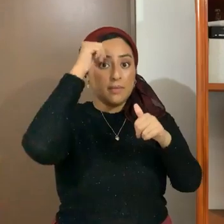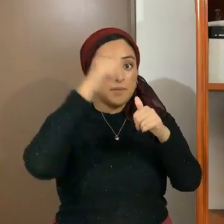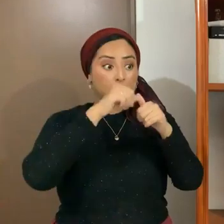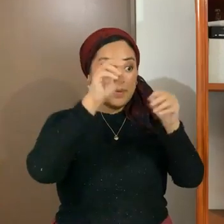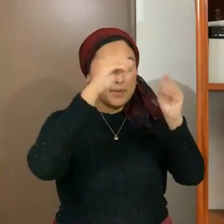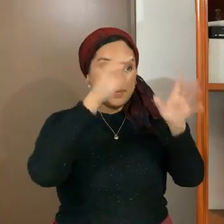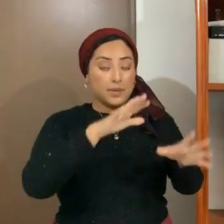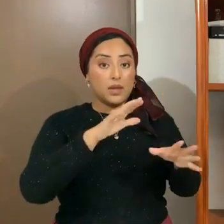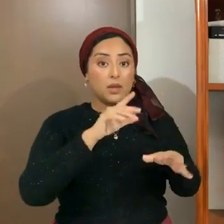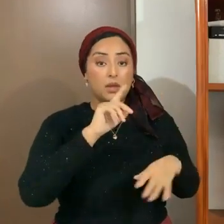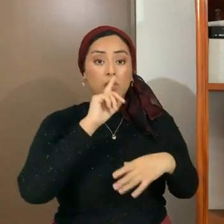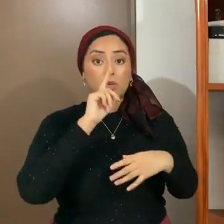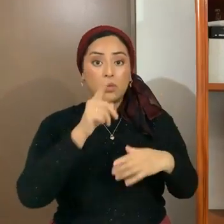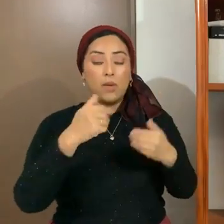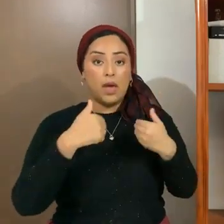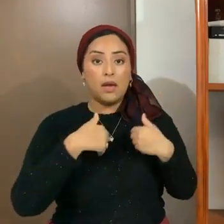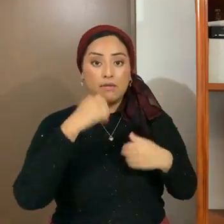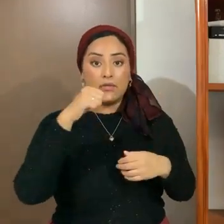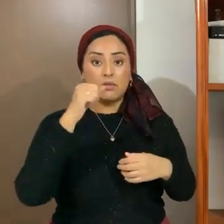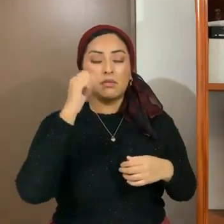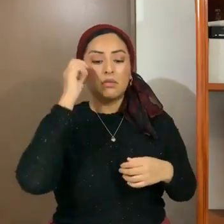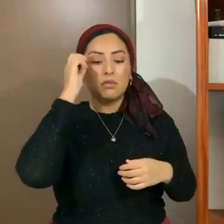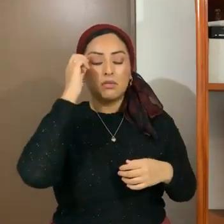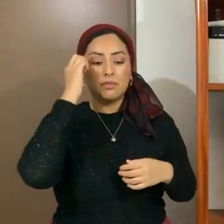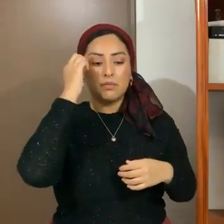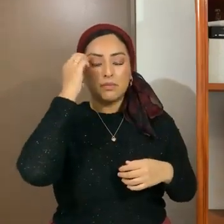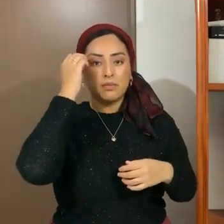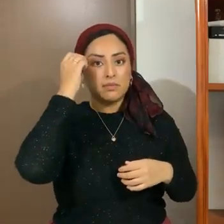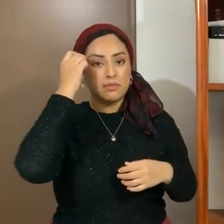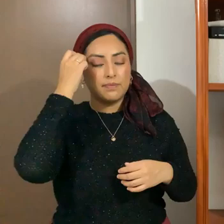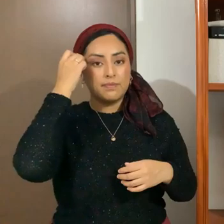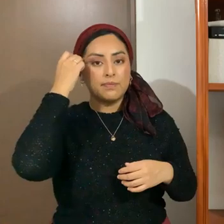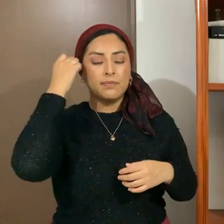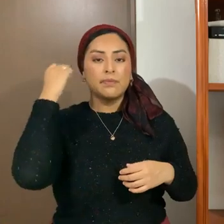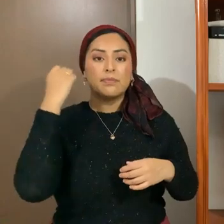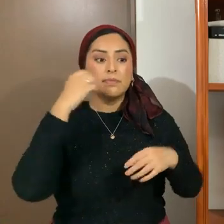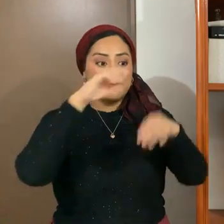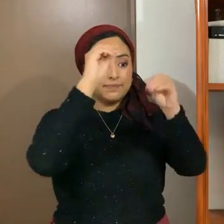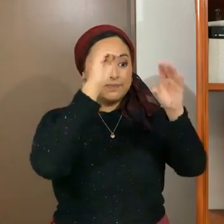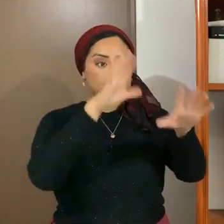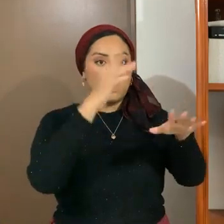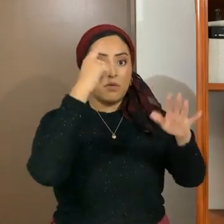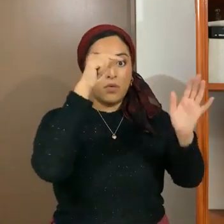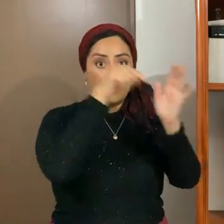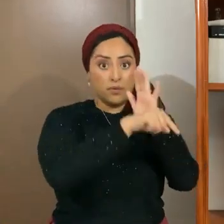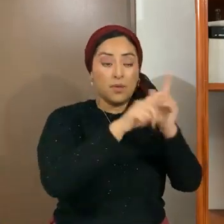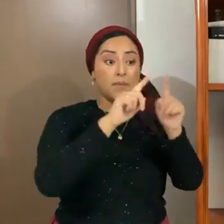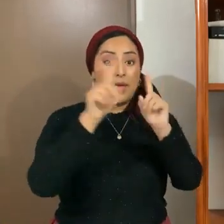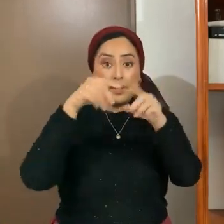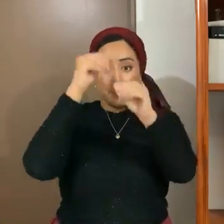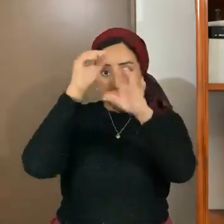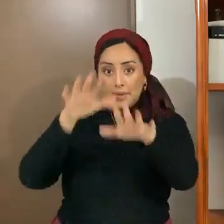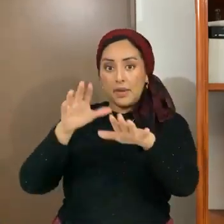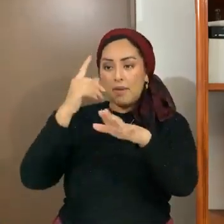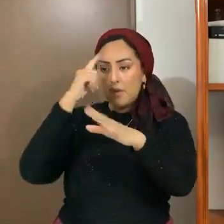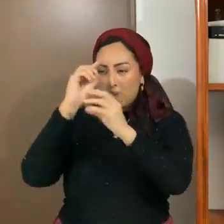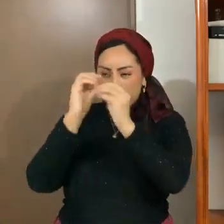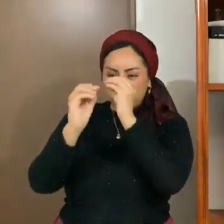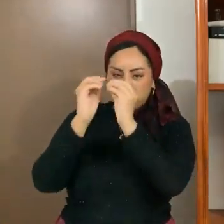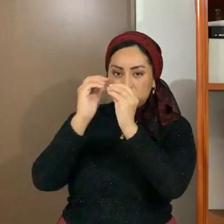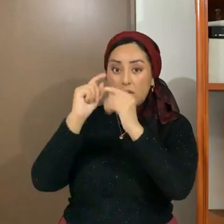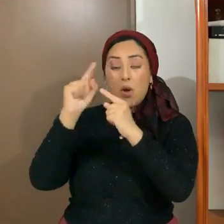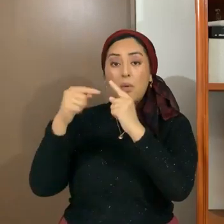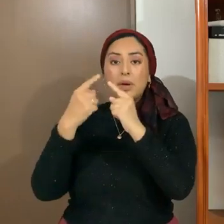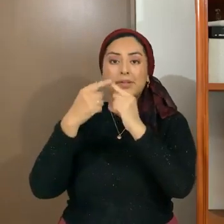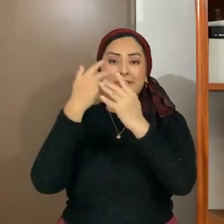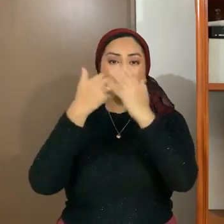recuerden, y esto existe, amados Sahim, la brujería es para matar, la hechicería es para manipular.